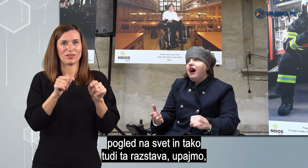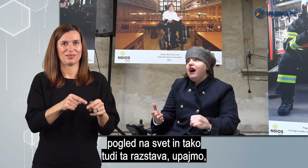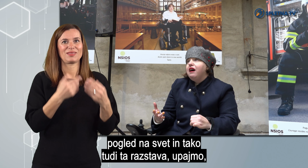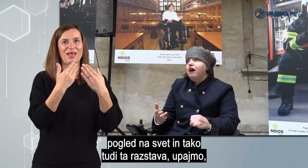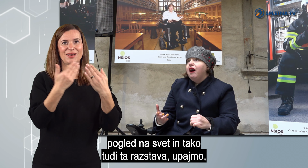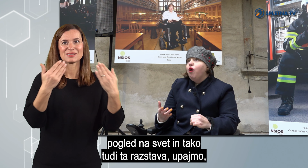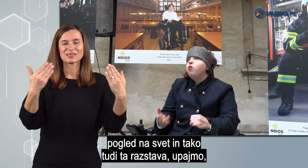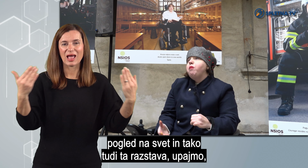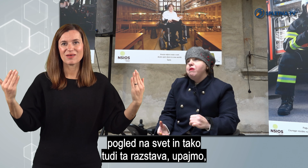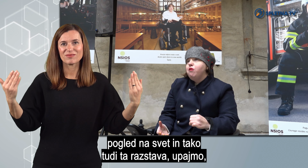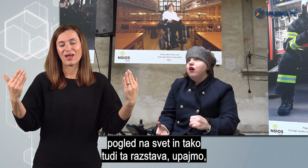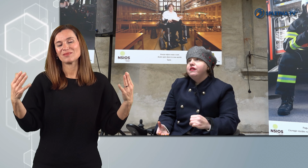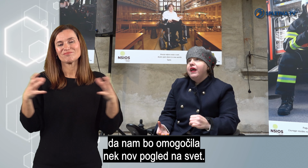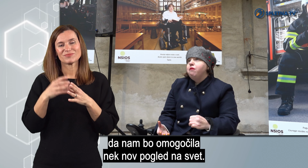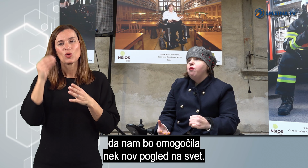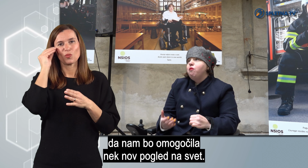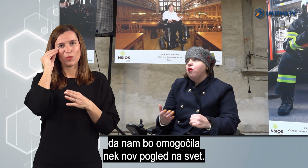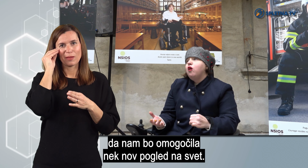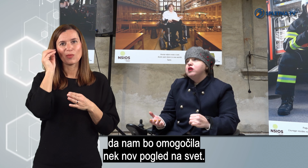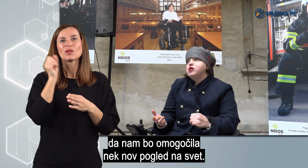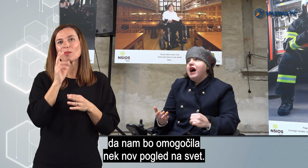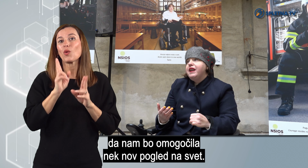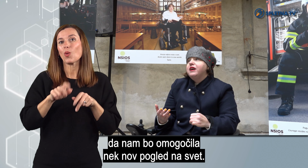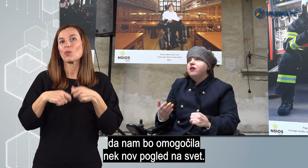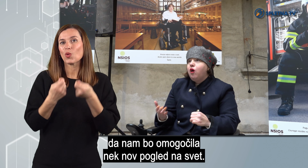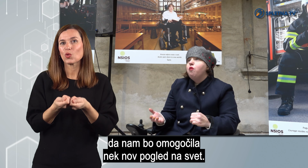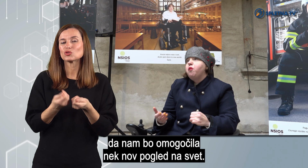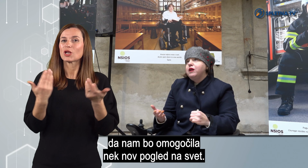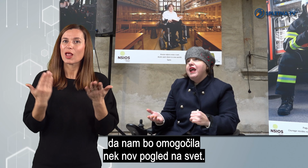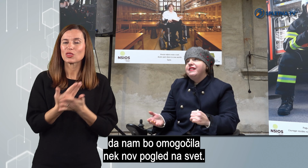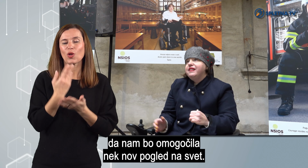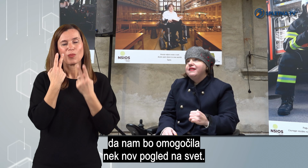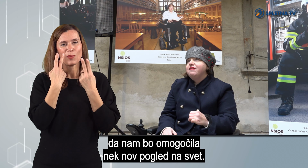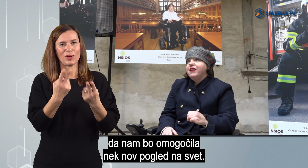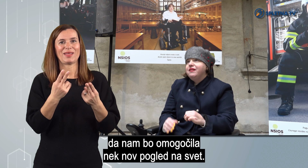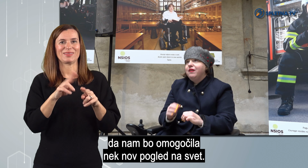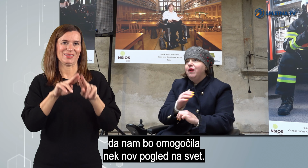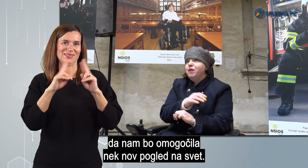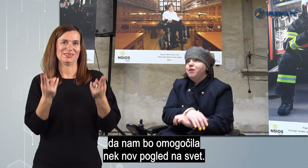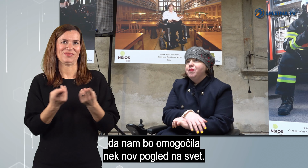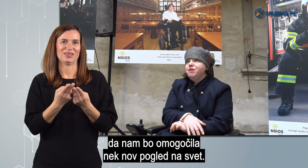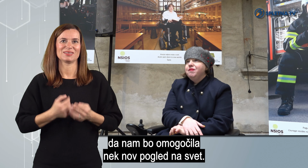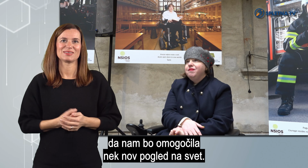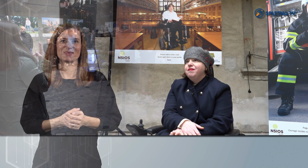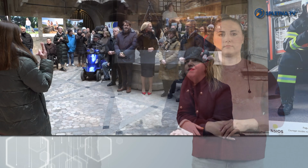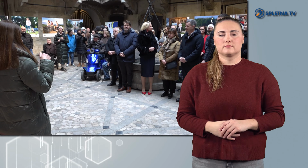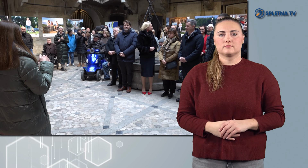razstava, upajmo, da nam bo omogočila nek nov pogled na svet.